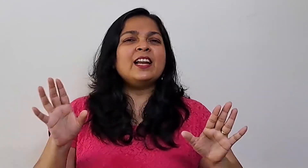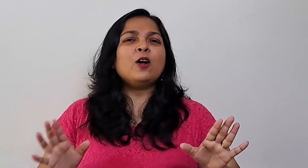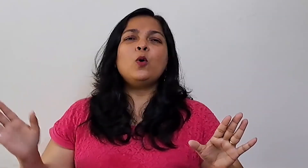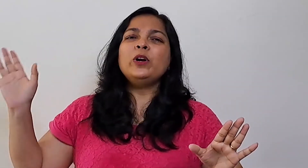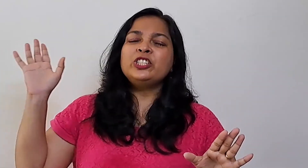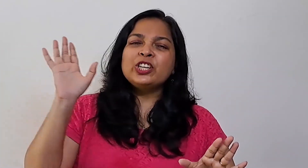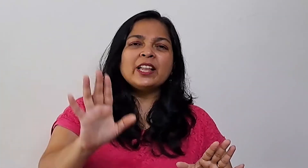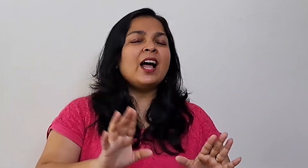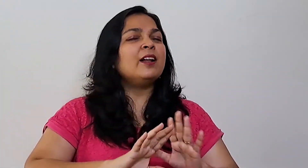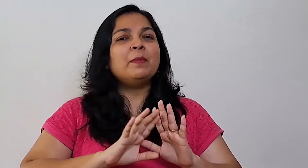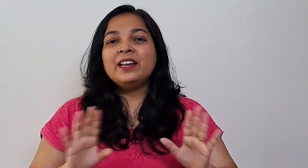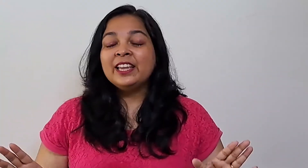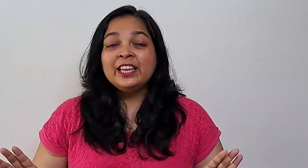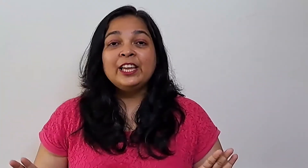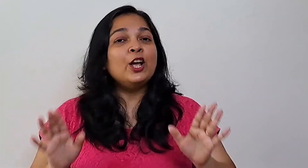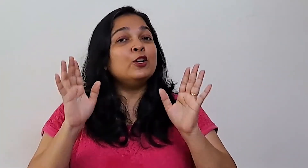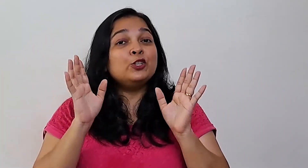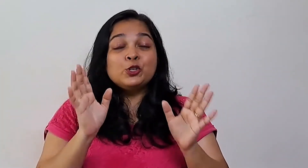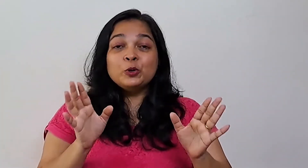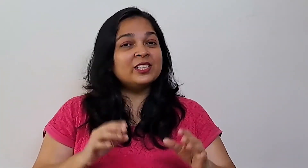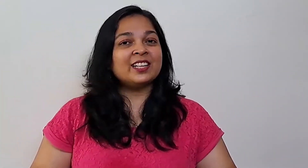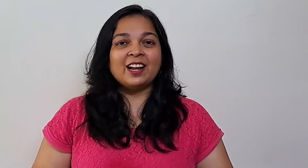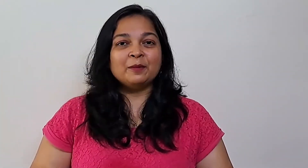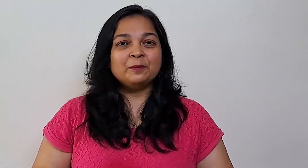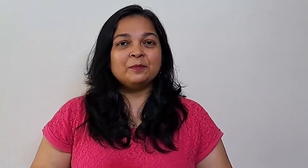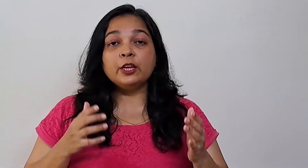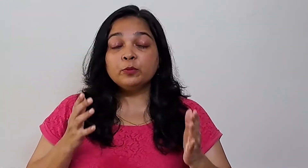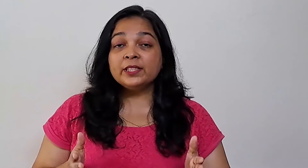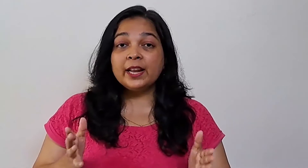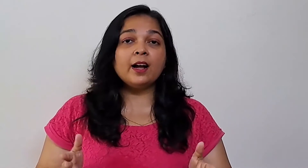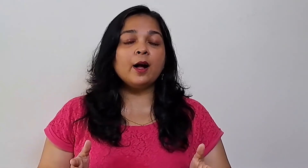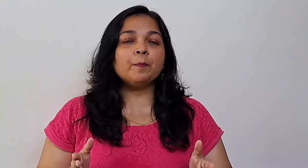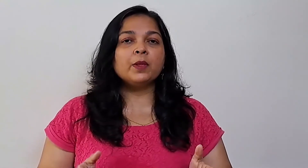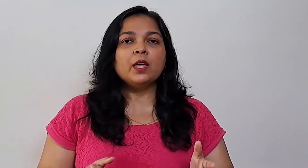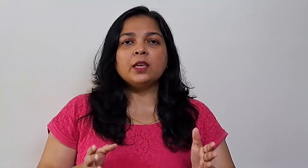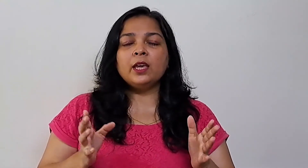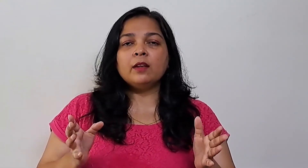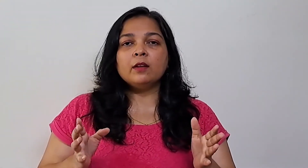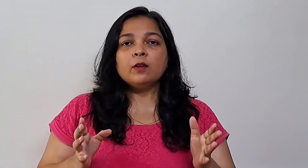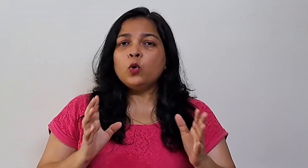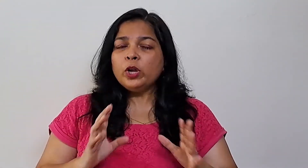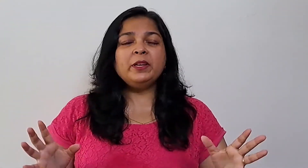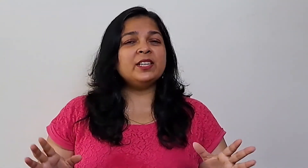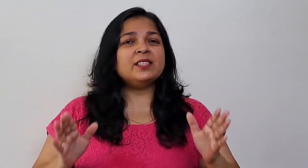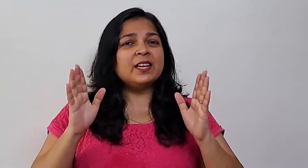नरक तो निकलिया कोई शैतान सानू नहीं छू सकता। यीशु मसीह ने कहा कि कोई भी चीज़